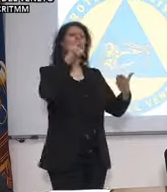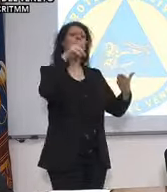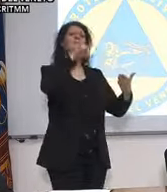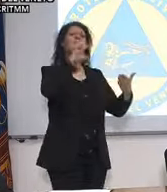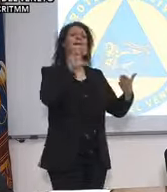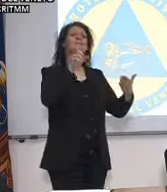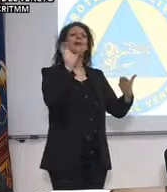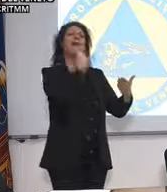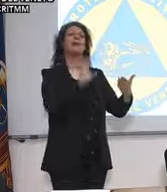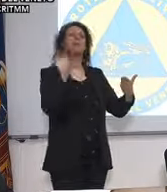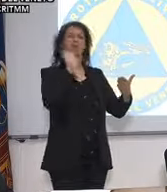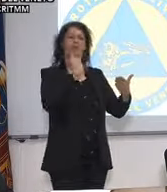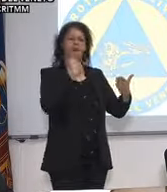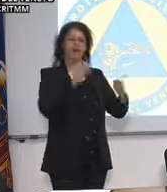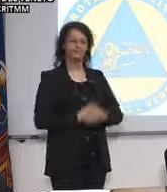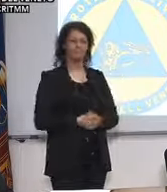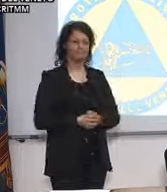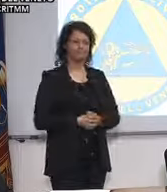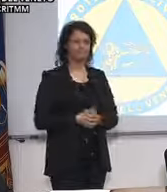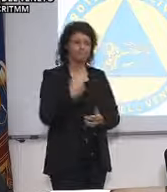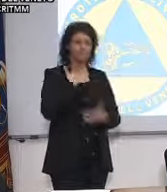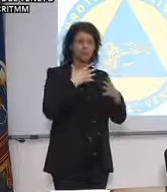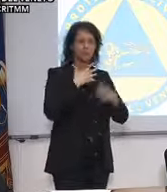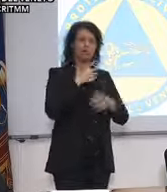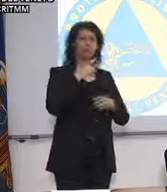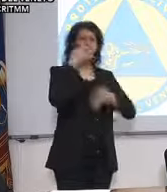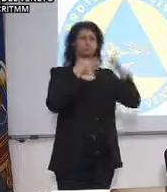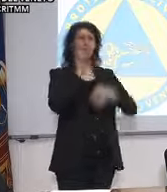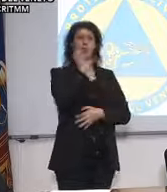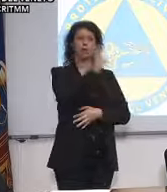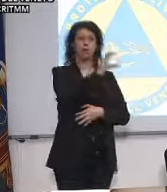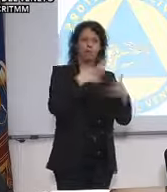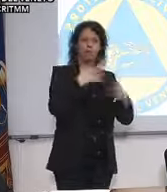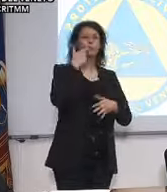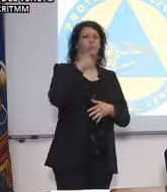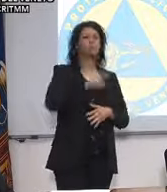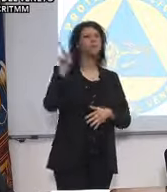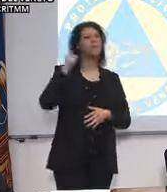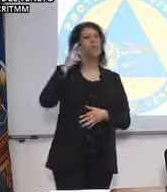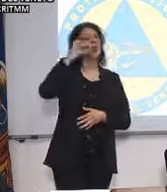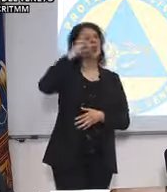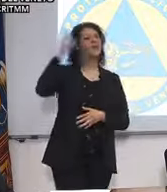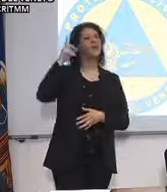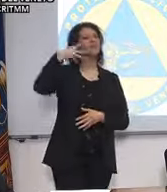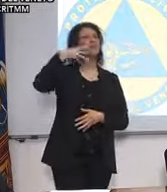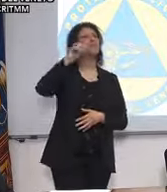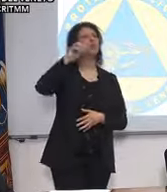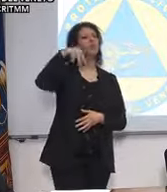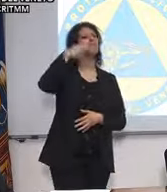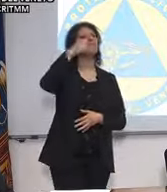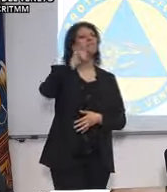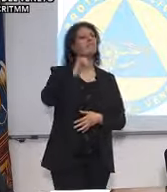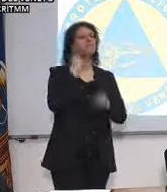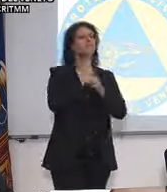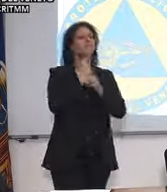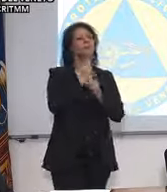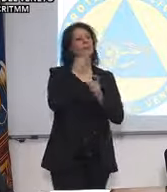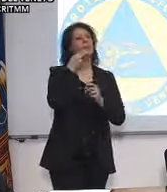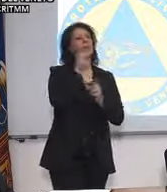perché dissi che il governo Monti, se voleva applicare la tassa, doveva cambiare il nome, non chiamarla addizionale IRPEF regionale, perché questa